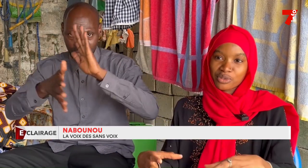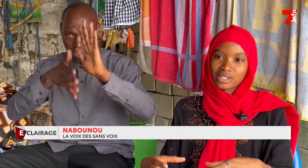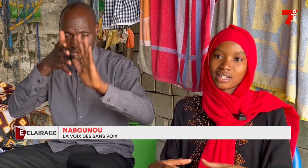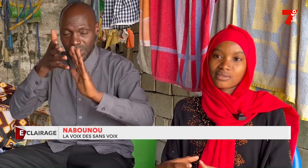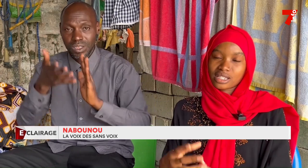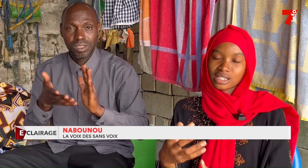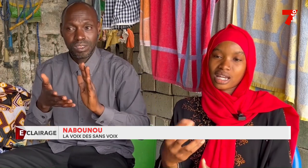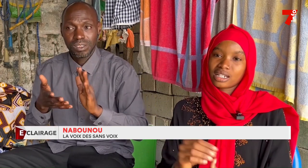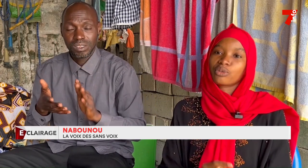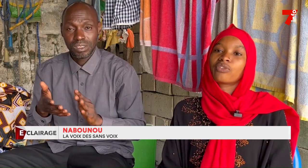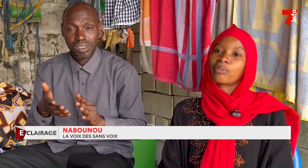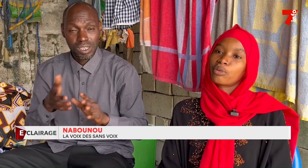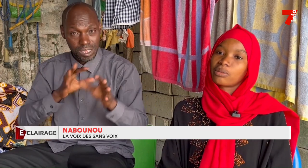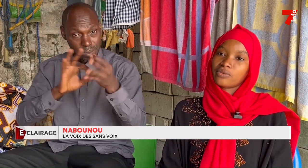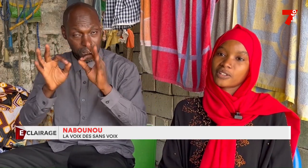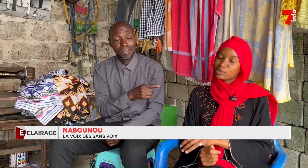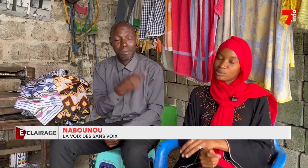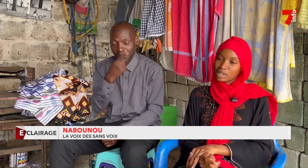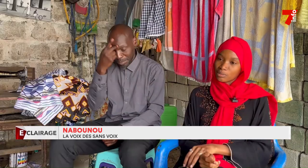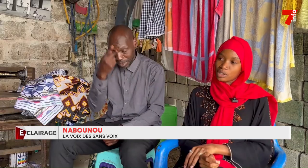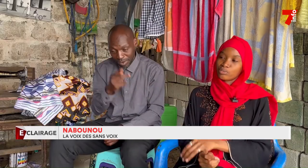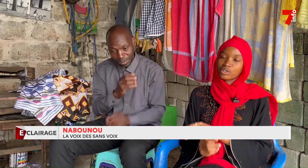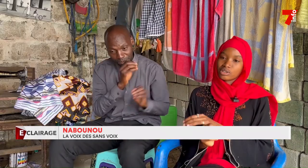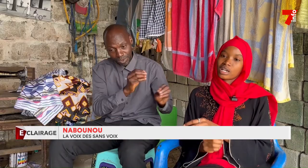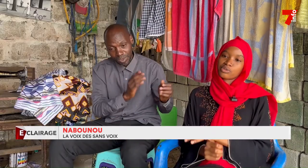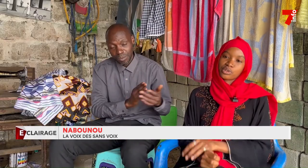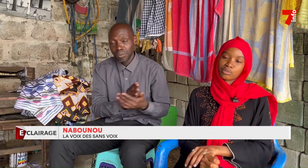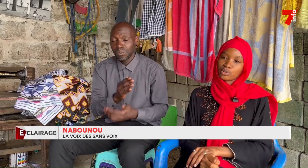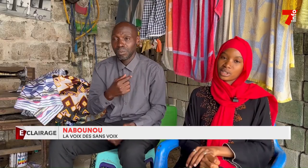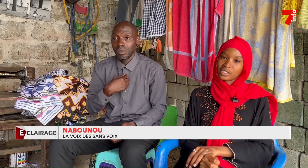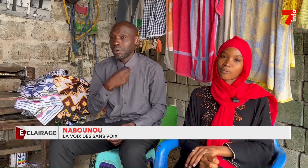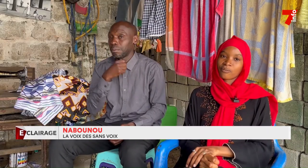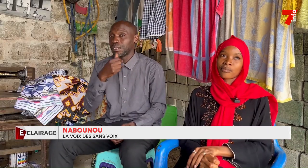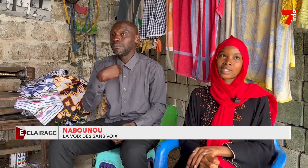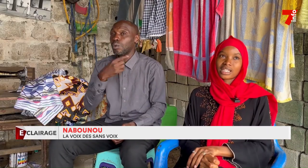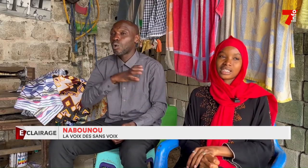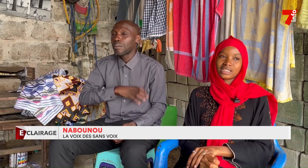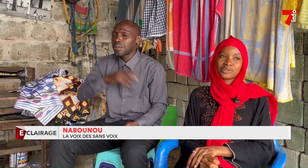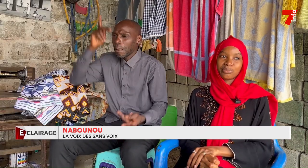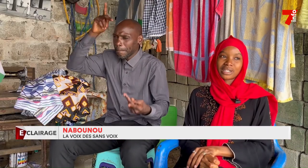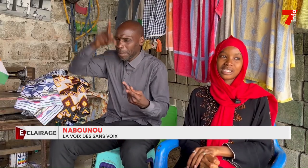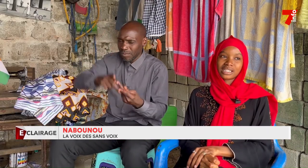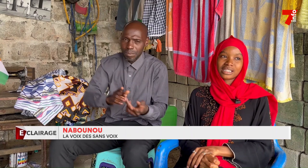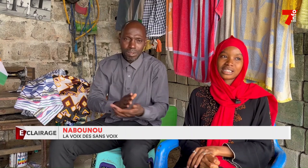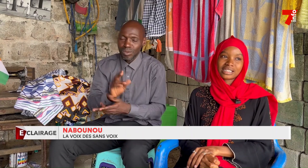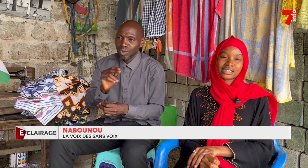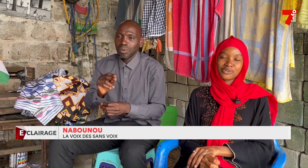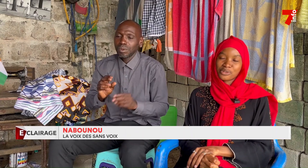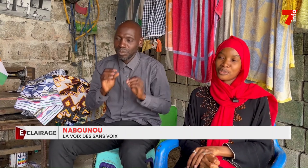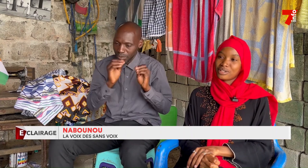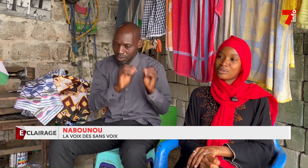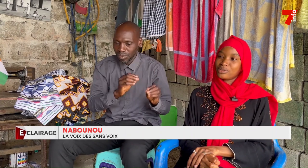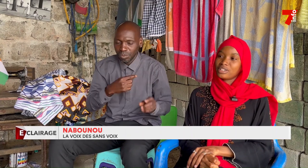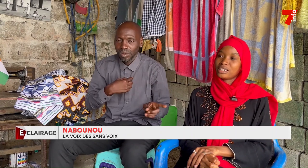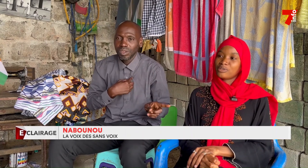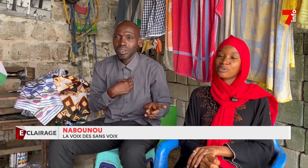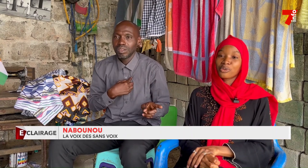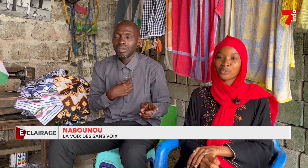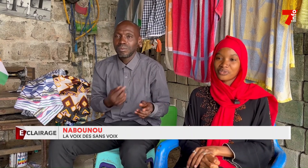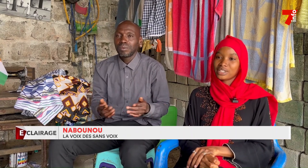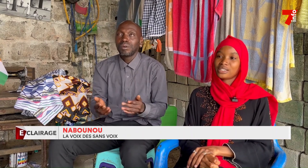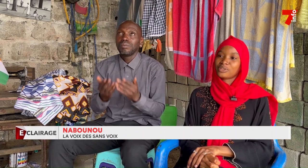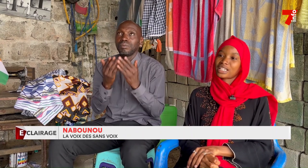avec ces personnes-là ? C'est ça le vrai problème, en fait. Je les remercie pour l'éducation qu m donnée. Et je prie Dieu de leur donner